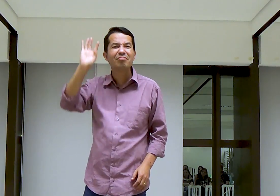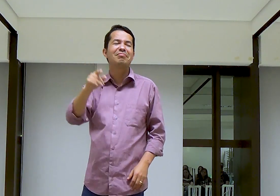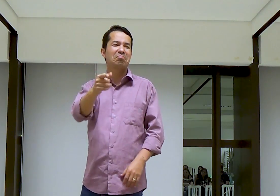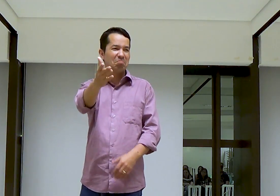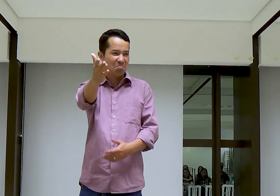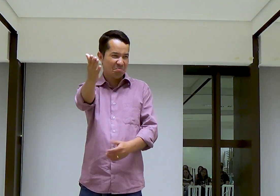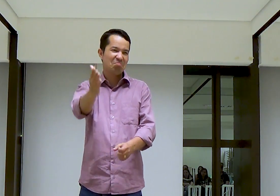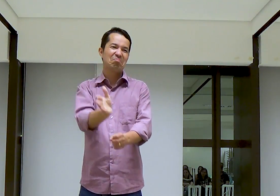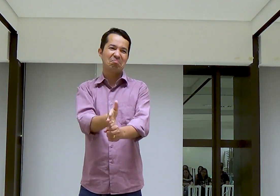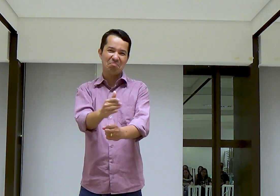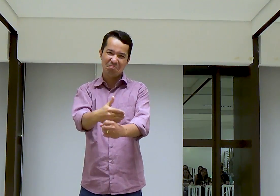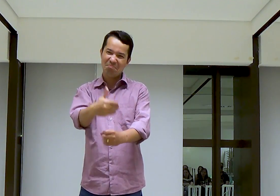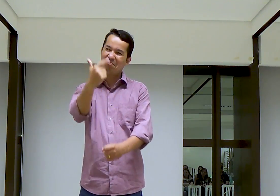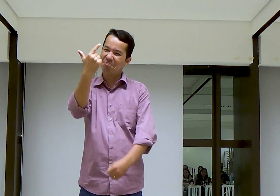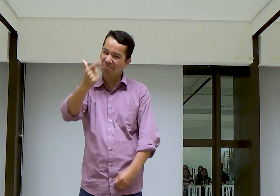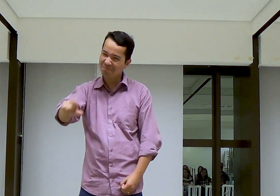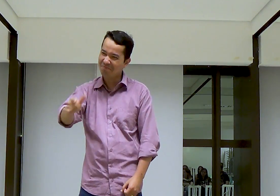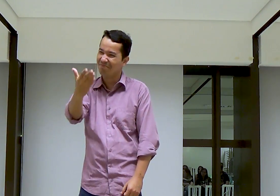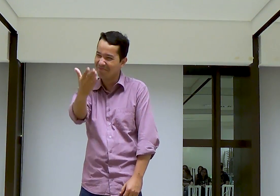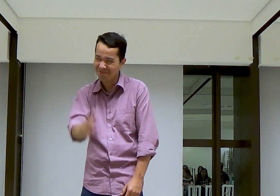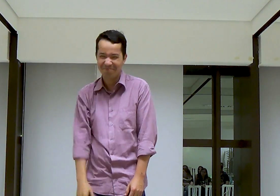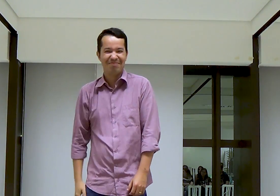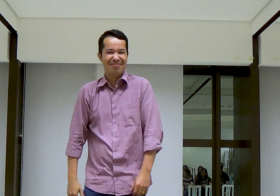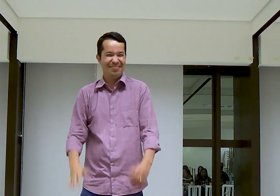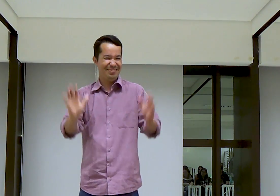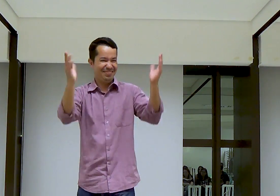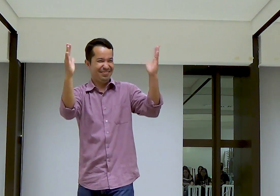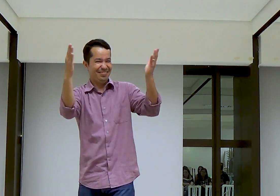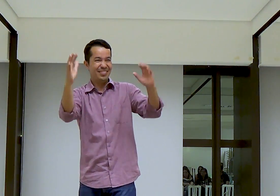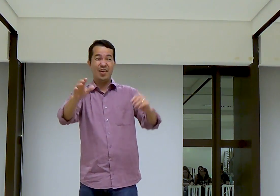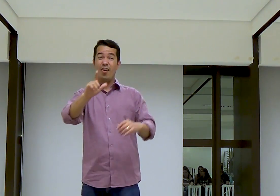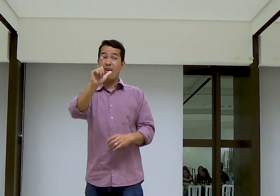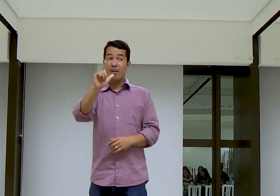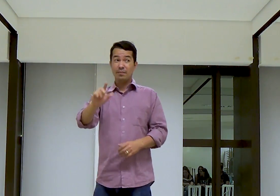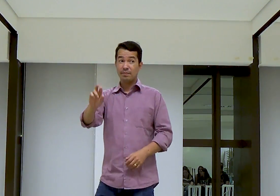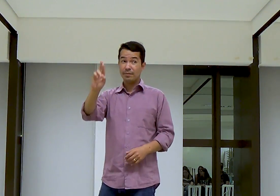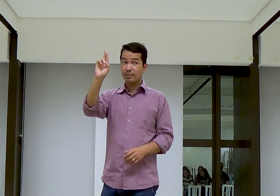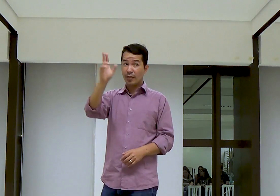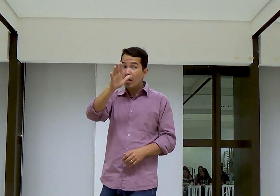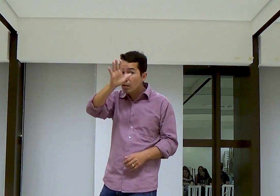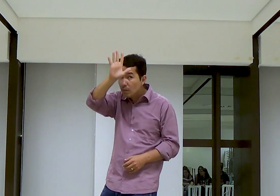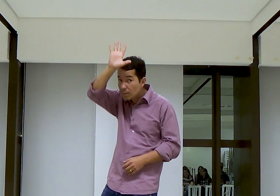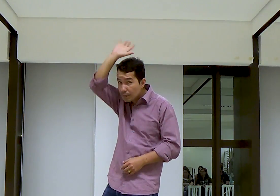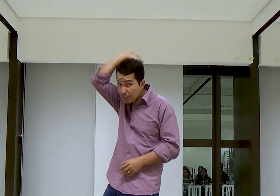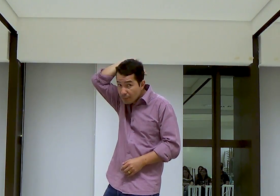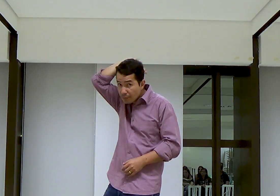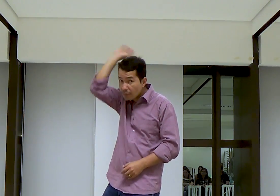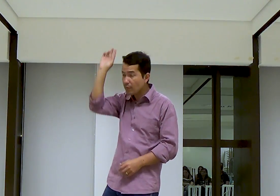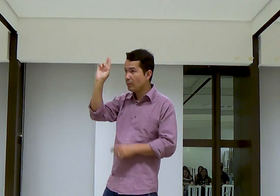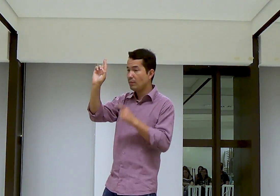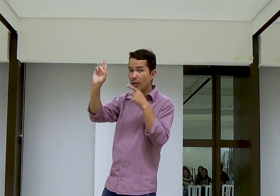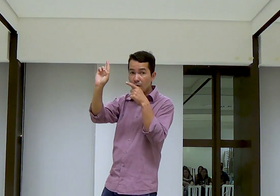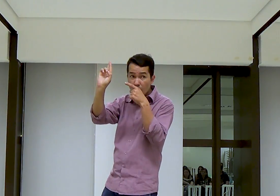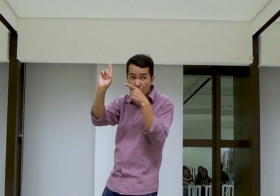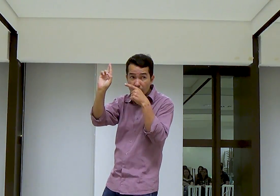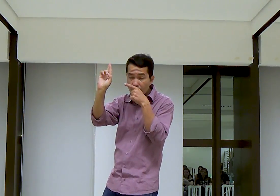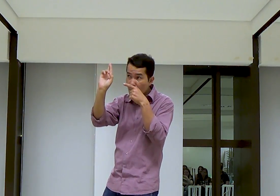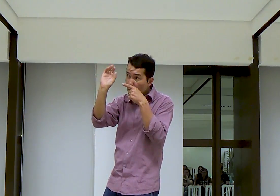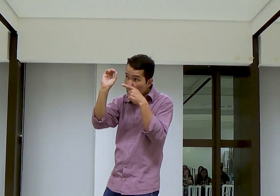Romanos, ah, de novo a Bruna sabe, eita, palmas para você. Em Romanos,